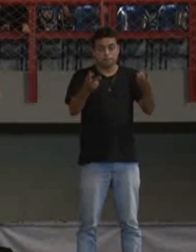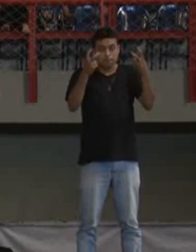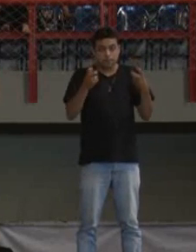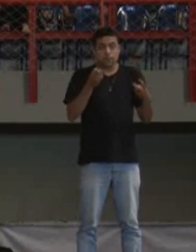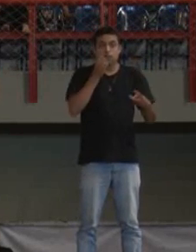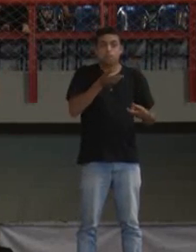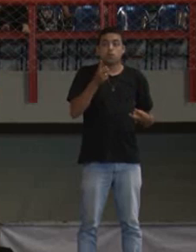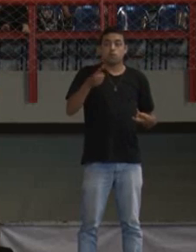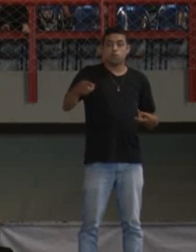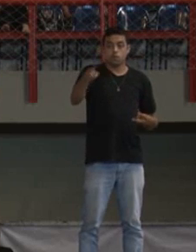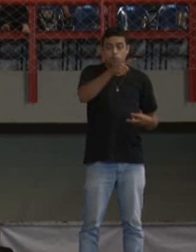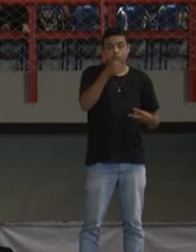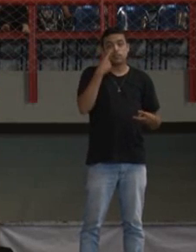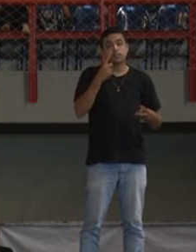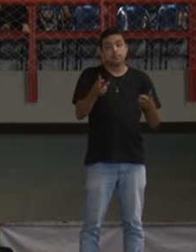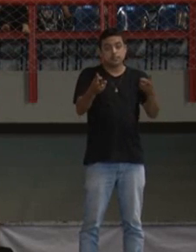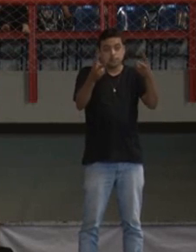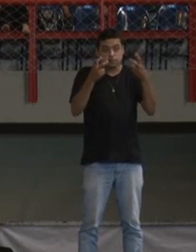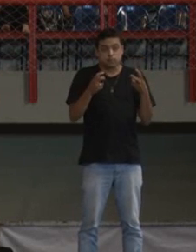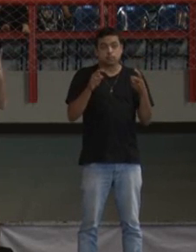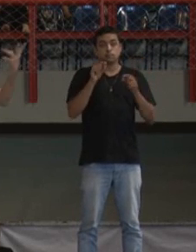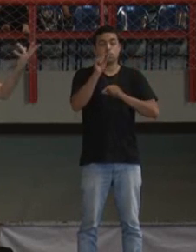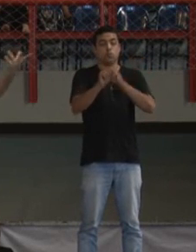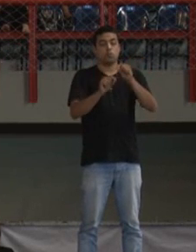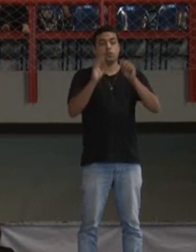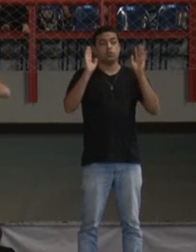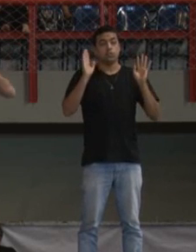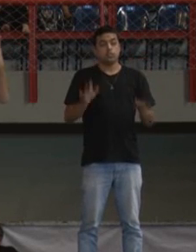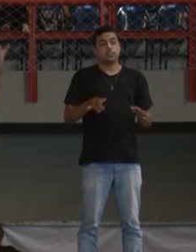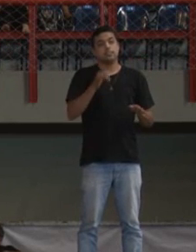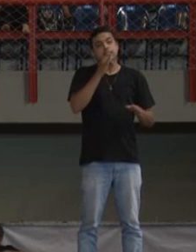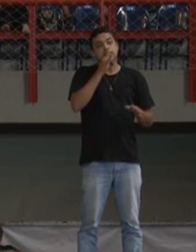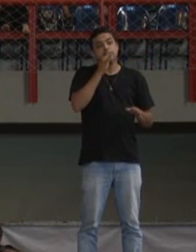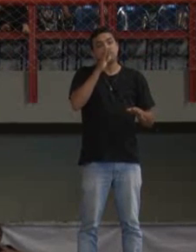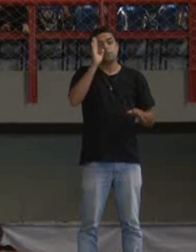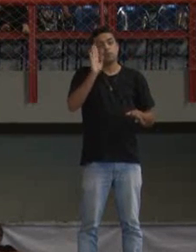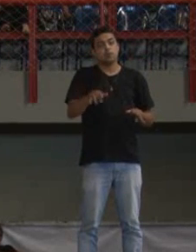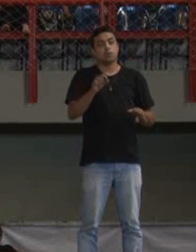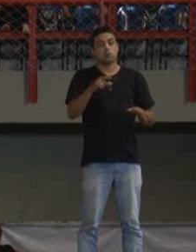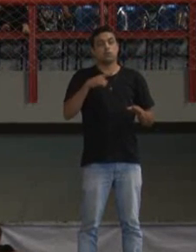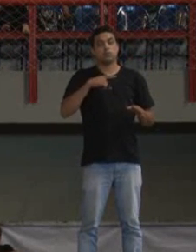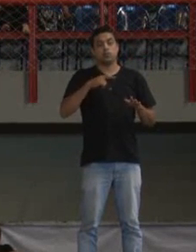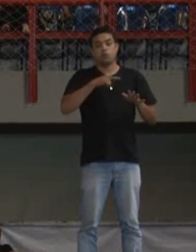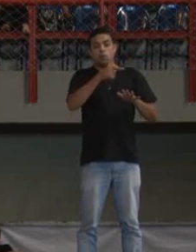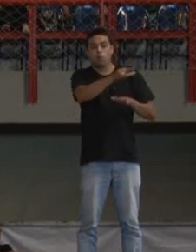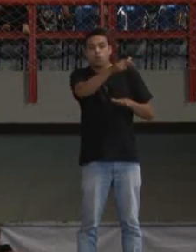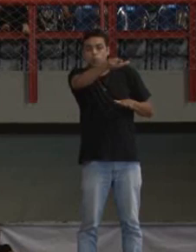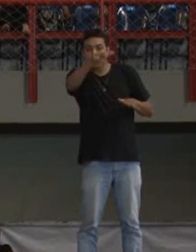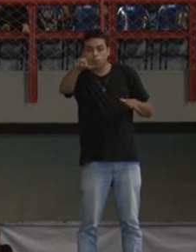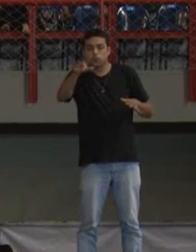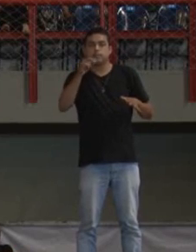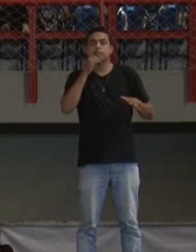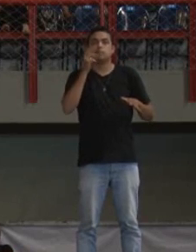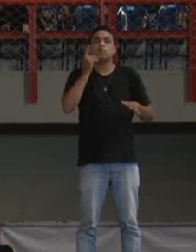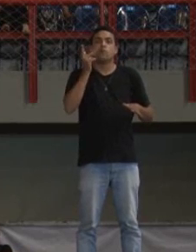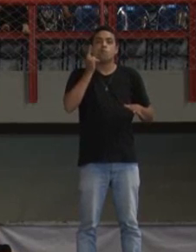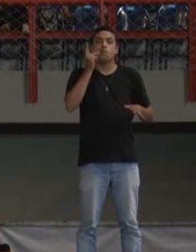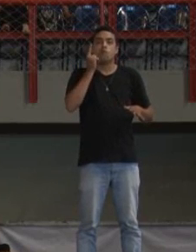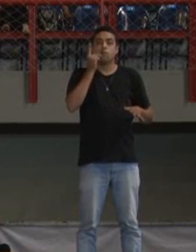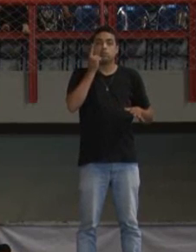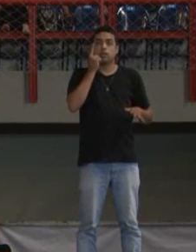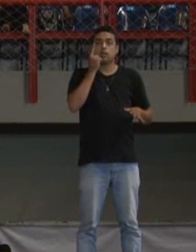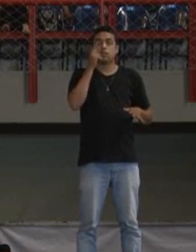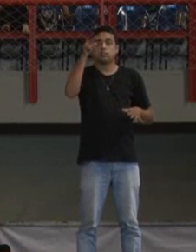bom vocês observarem que atividades subsidiárias existiam. O Ceará nem se